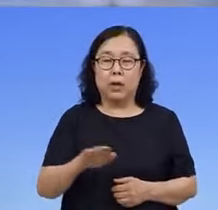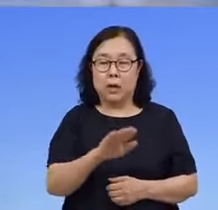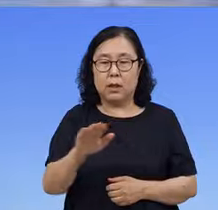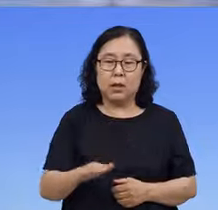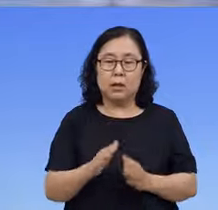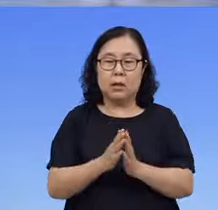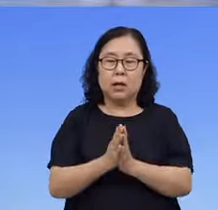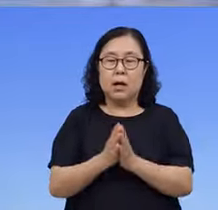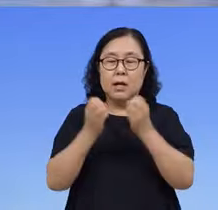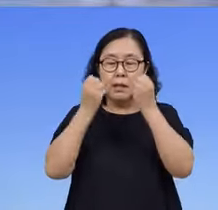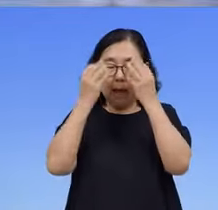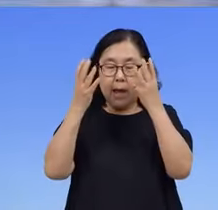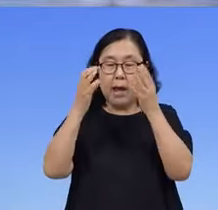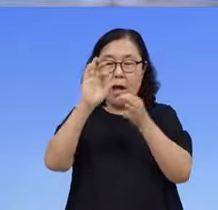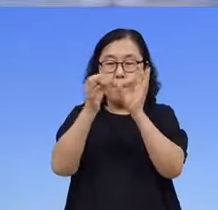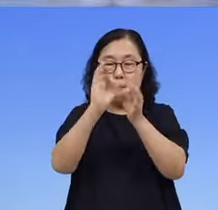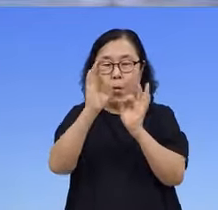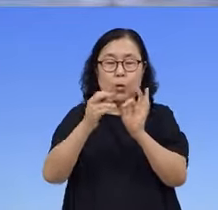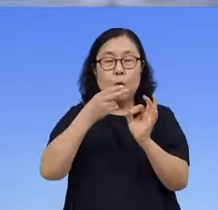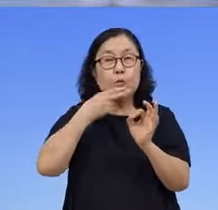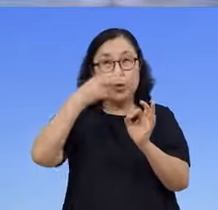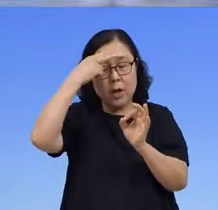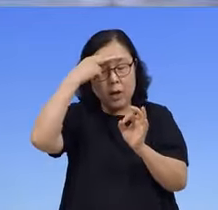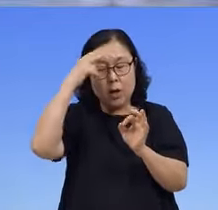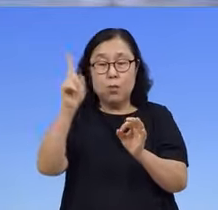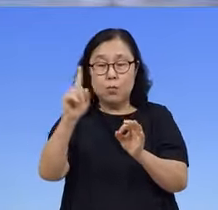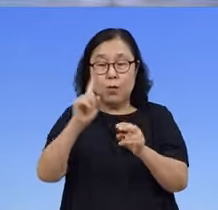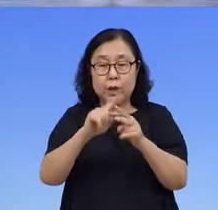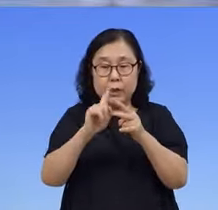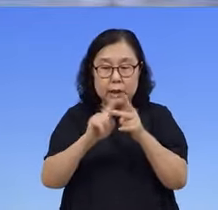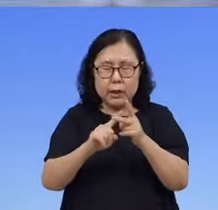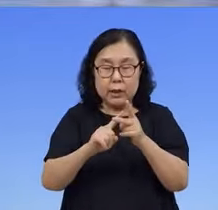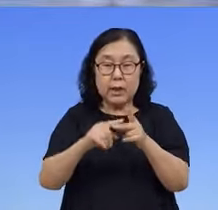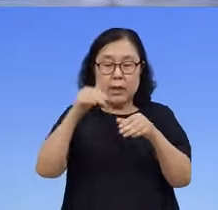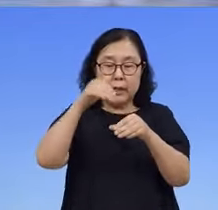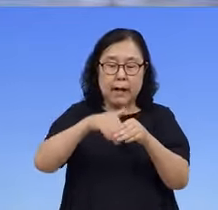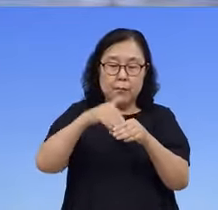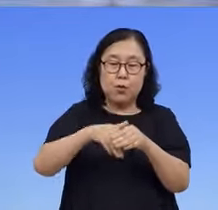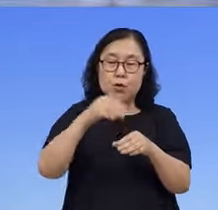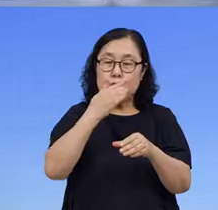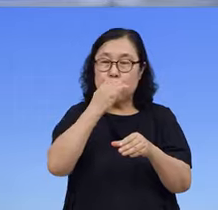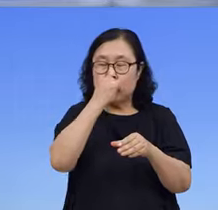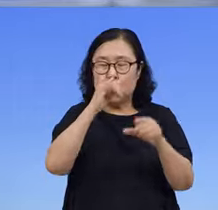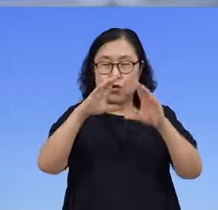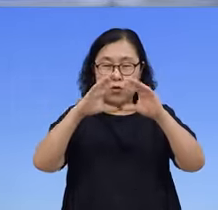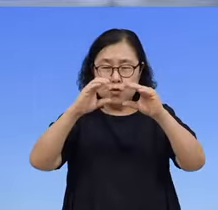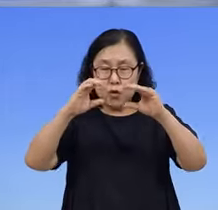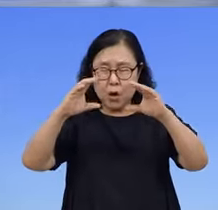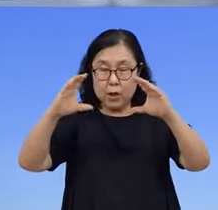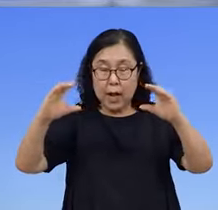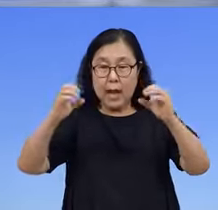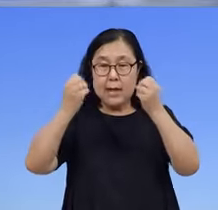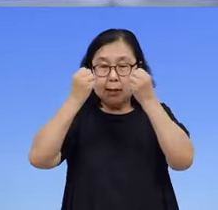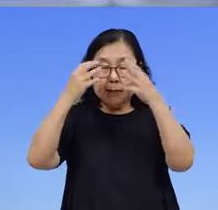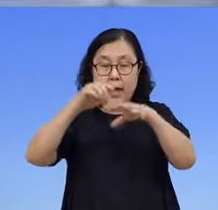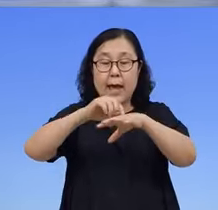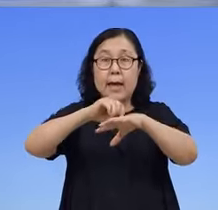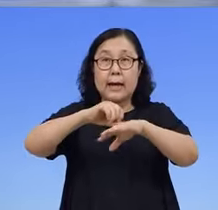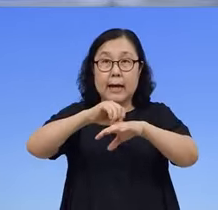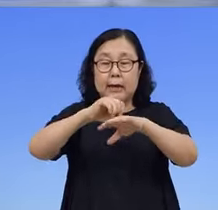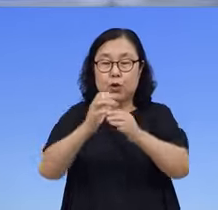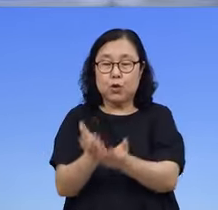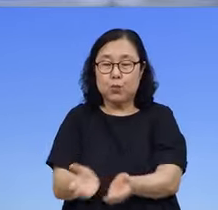새 포도주, 발효하는 새 포도주, 그래서 언제든 무엇이든지 담을 수 있는 신축성이 있는 그런 새